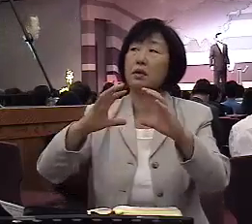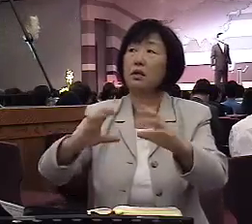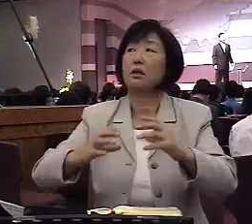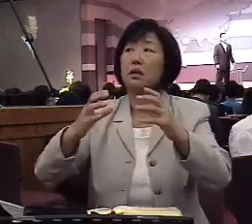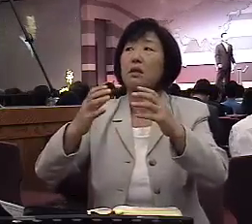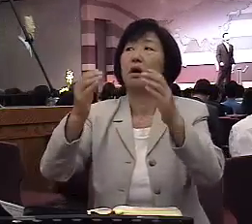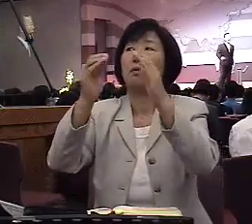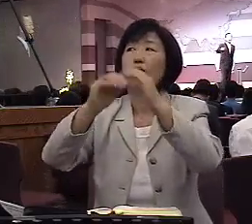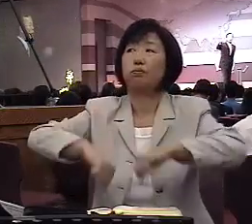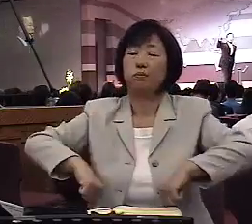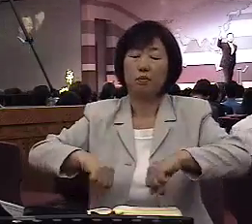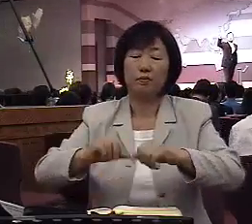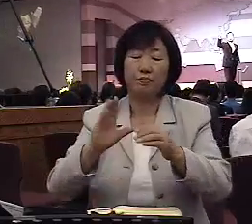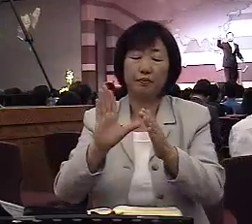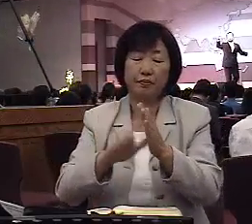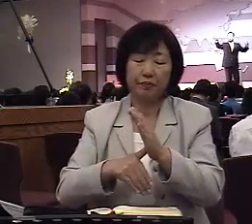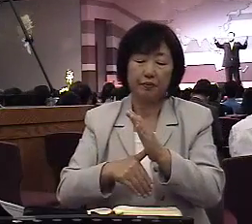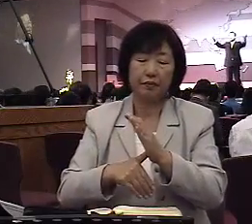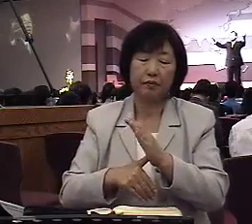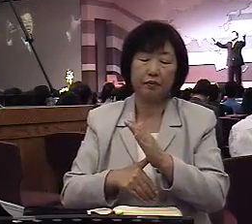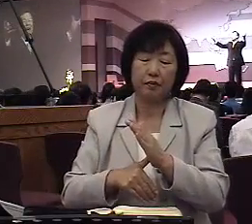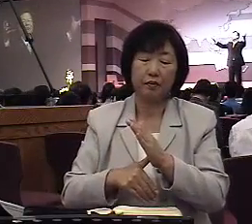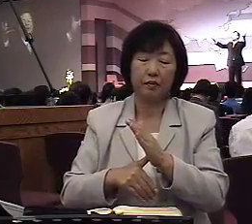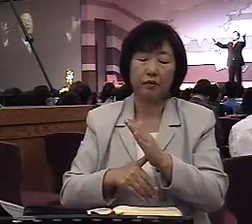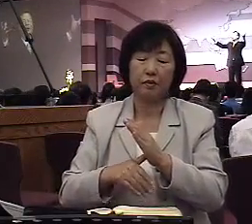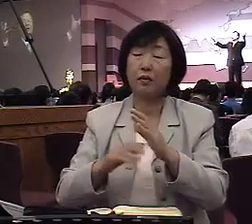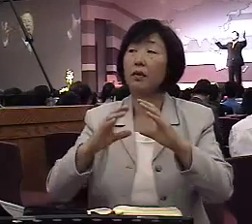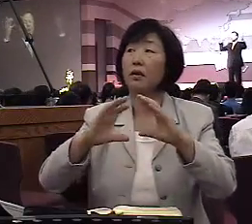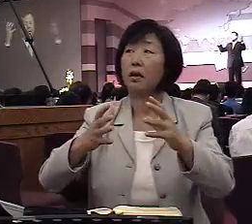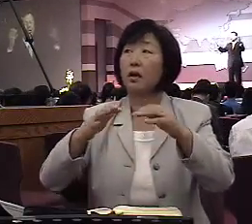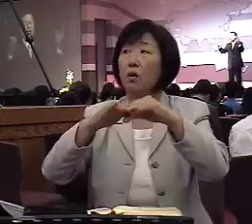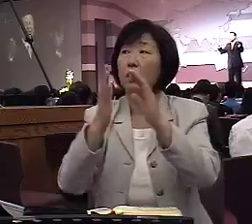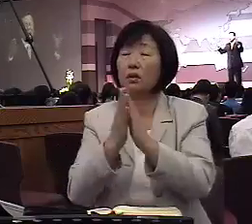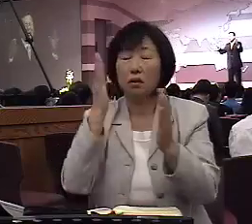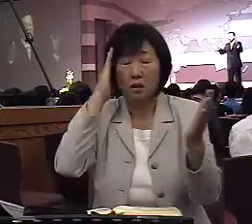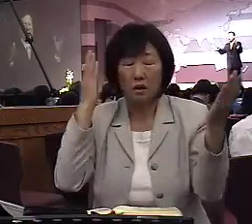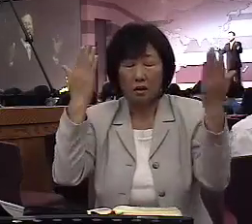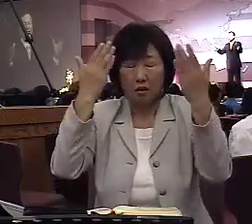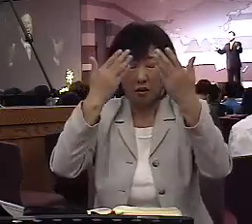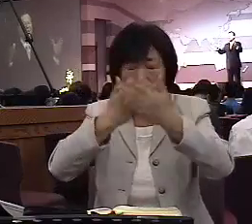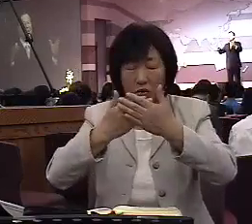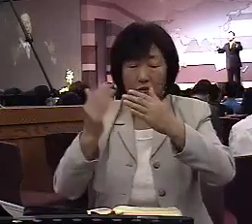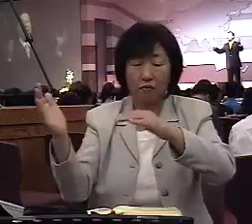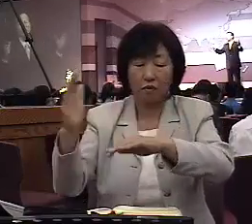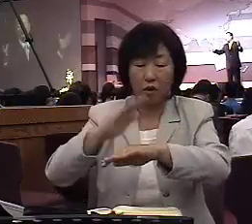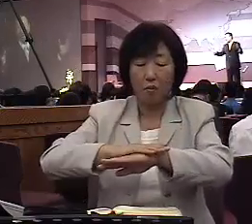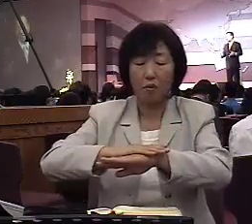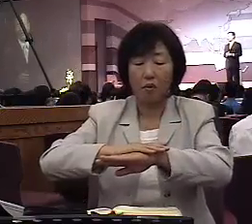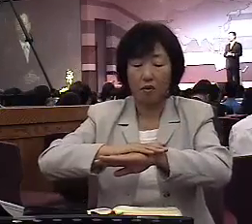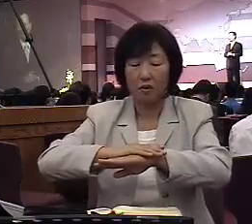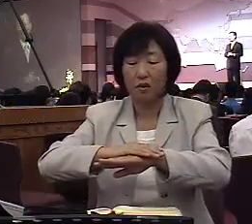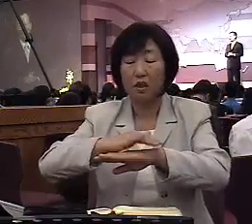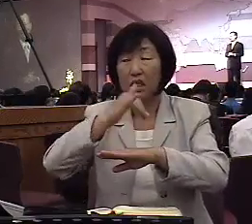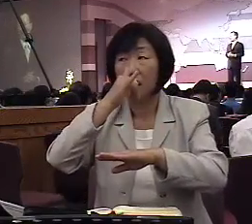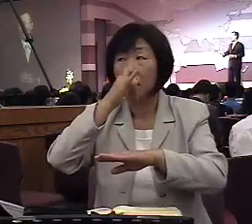때, 내가 알고 있는 세상이 완전히 흑암으로 덮이는 그러한 그 모멘트들이 있잖아요. 내가